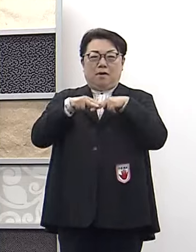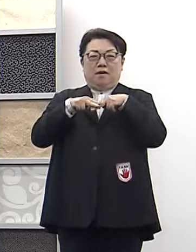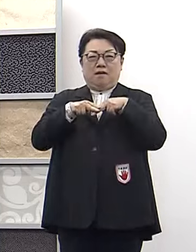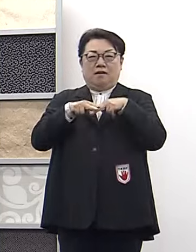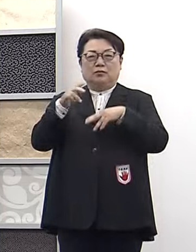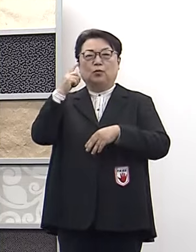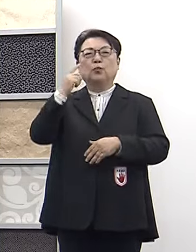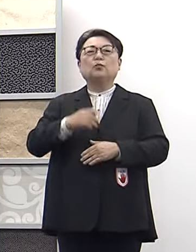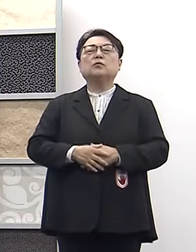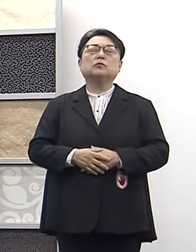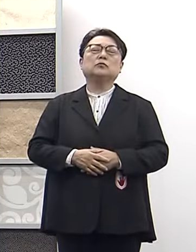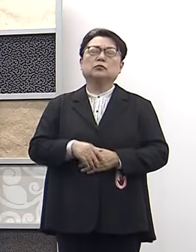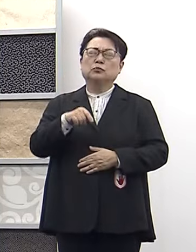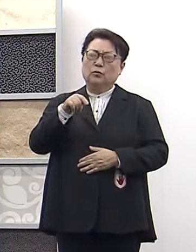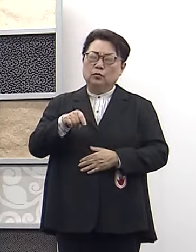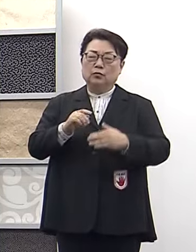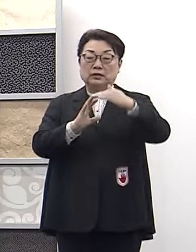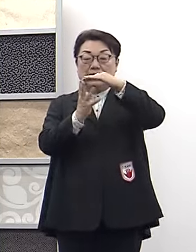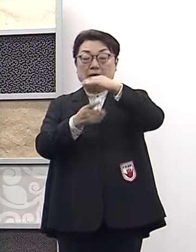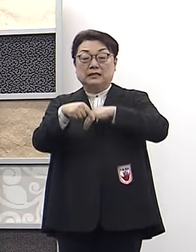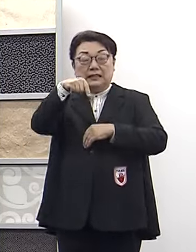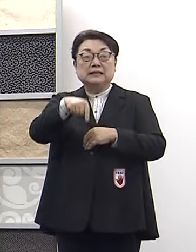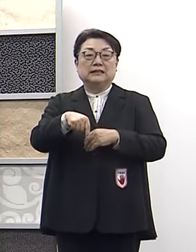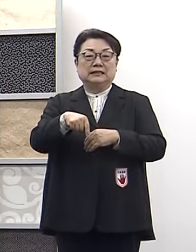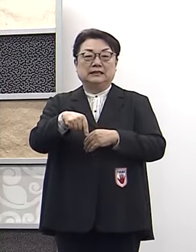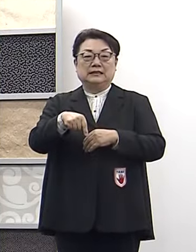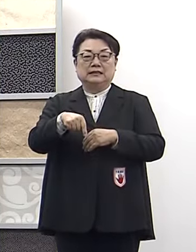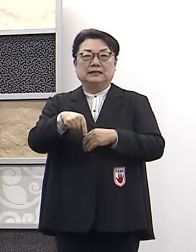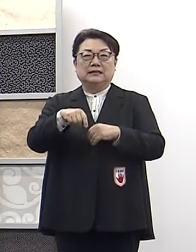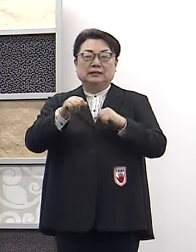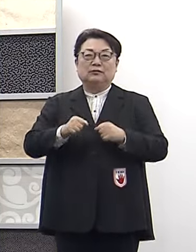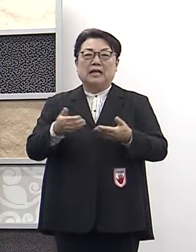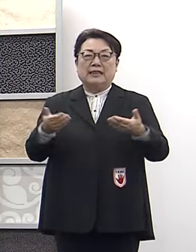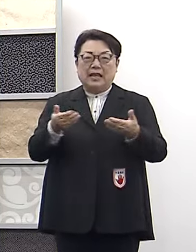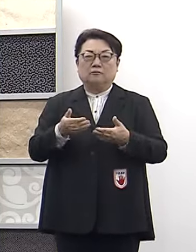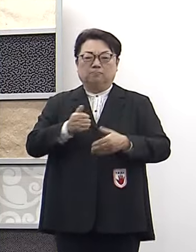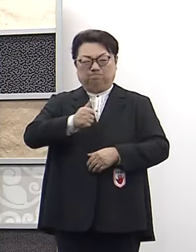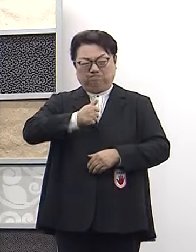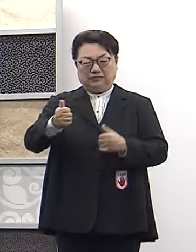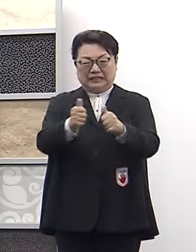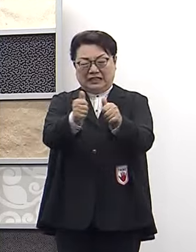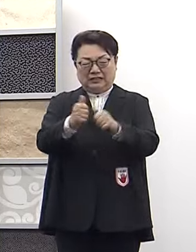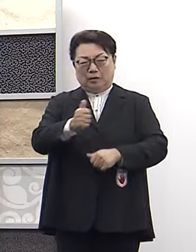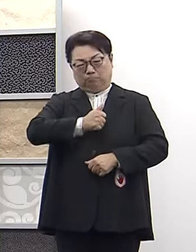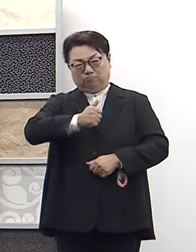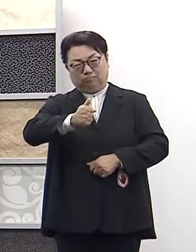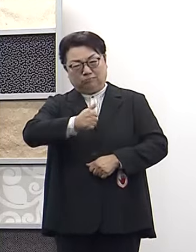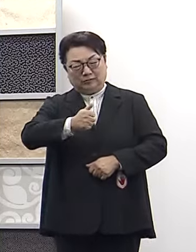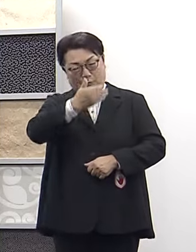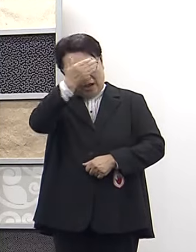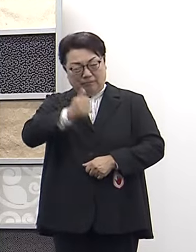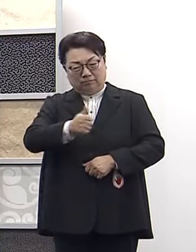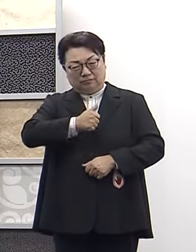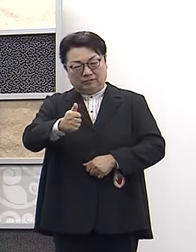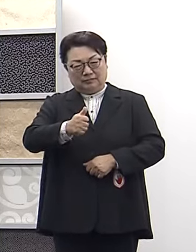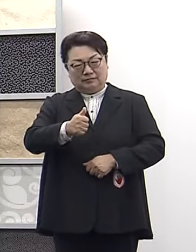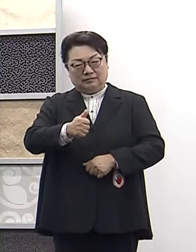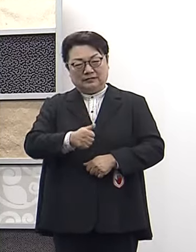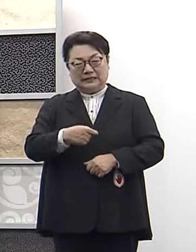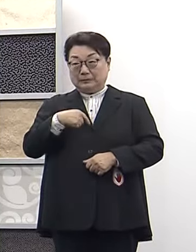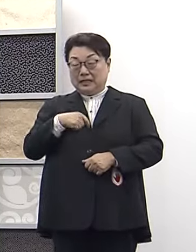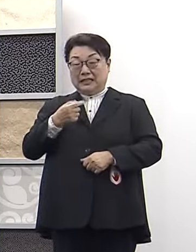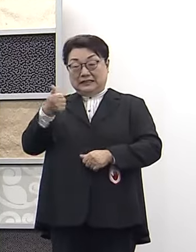ますが、この山梨に生きるその働き盛りの男性というあたりで何か生きにくさとか